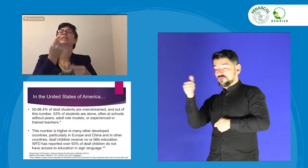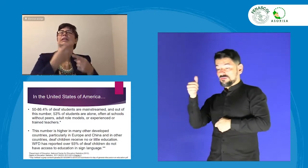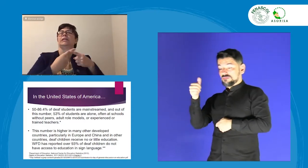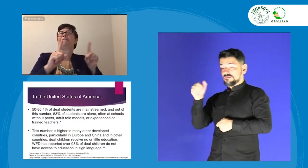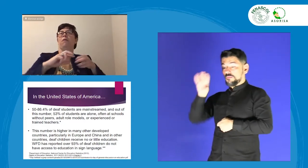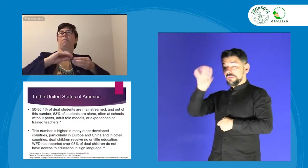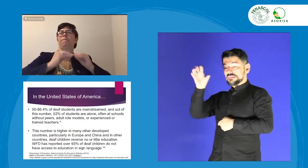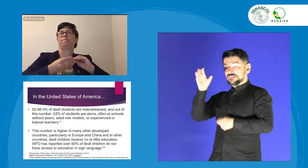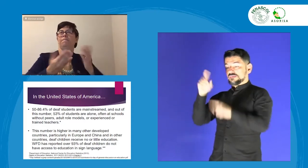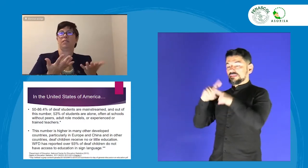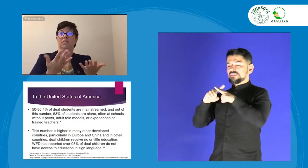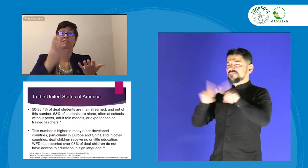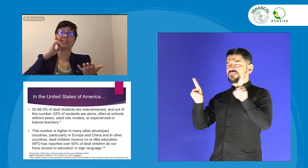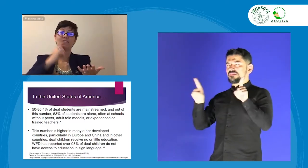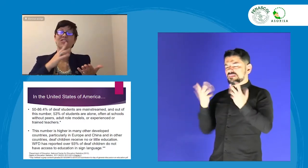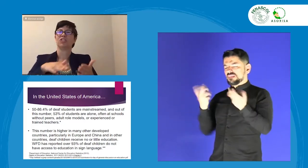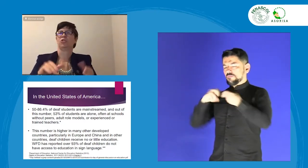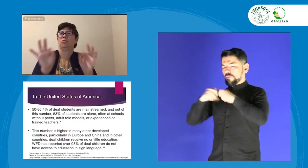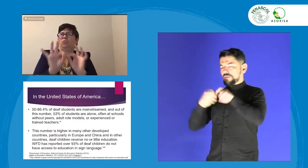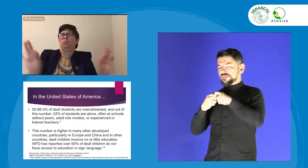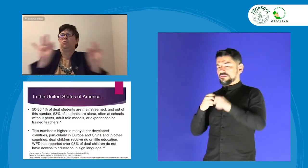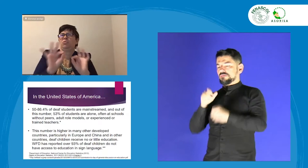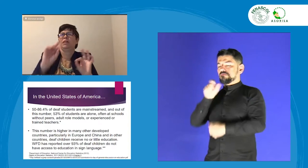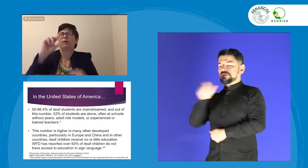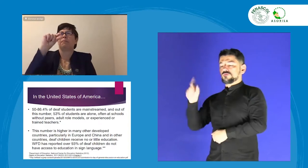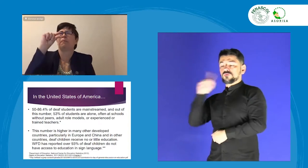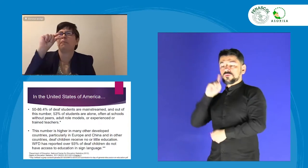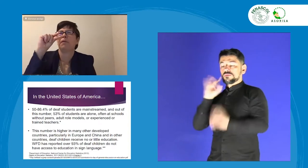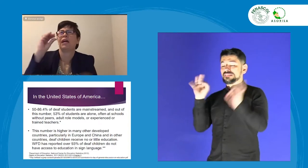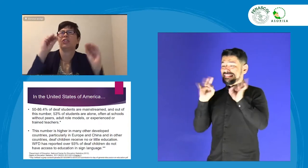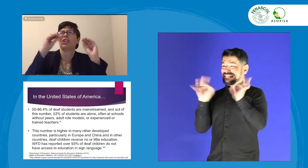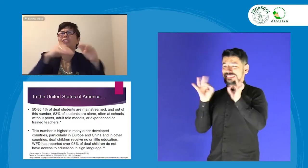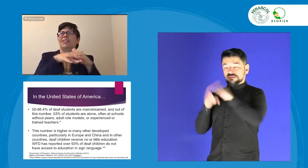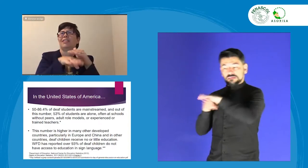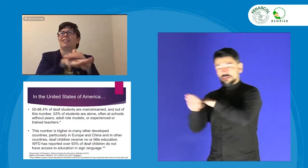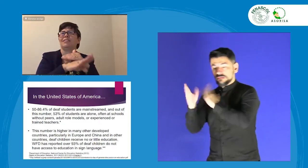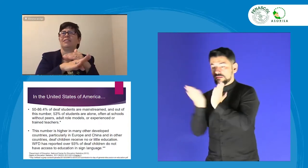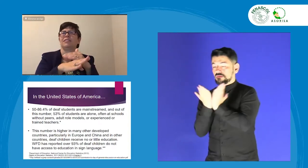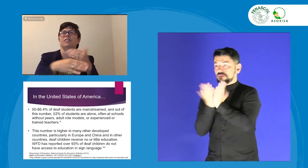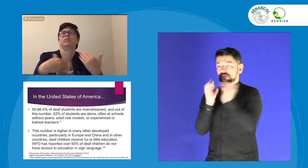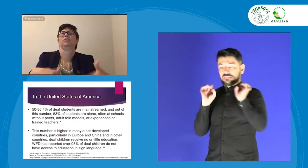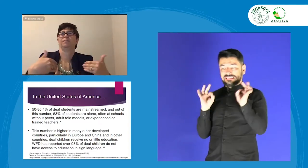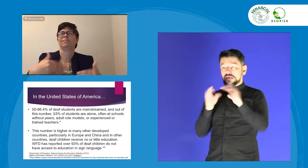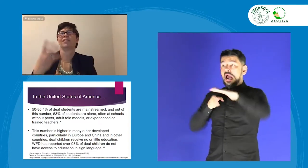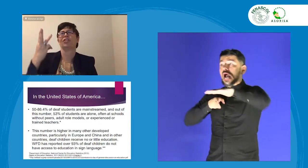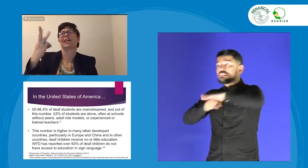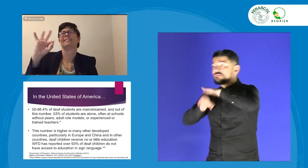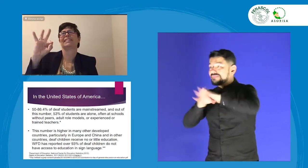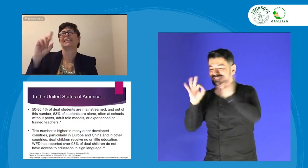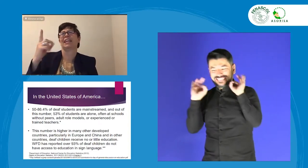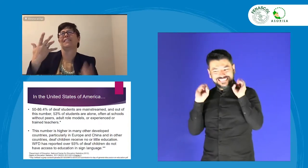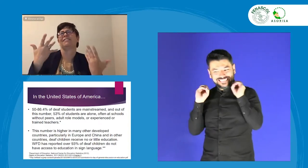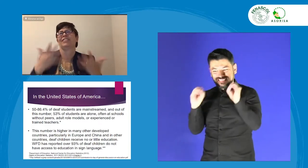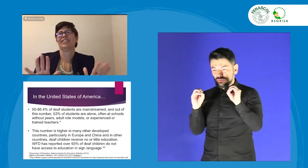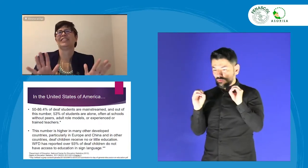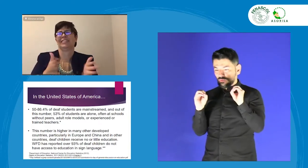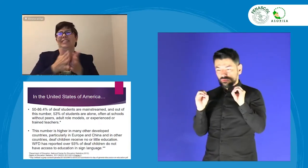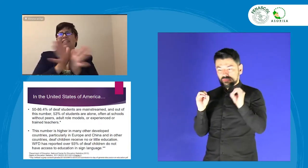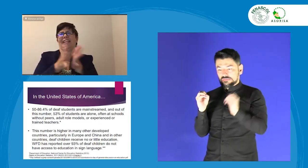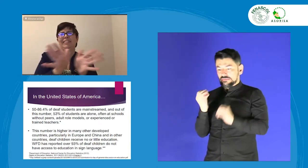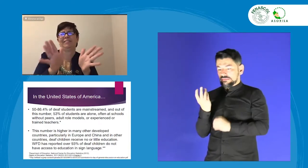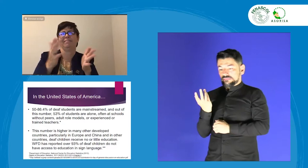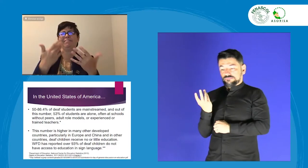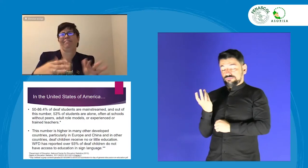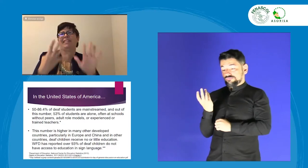Europa, en Asia, son problemas diferentes. Y que al estar ellos allí, son muy pocos